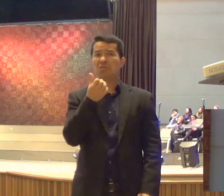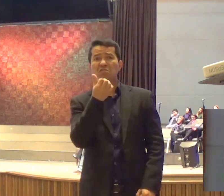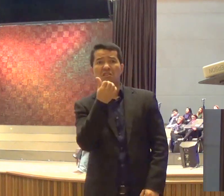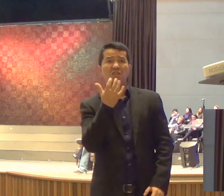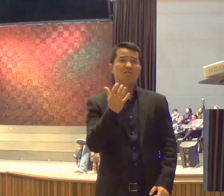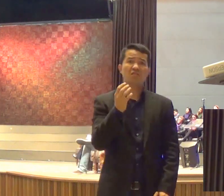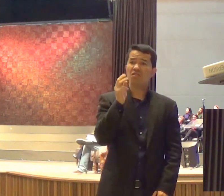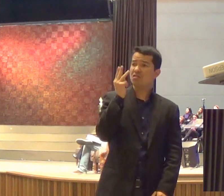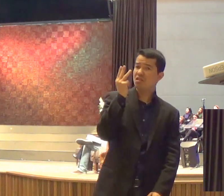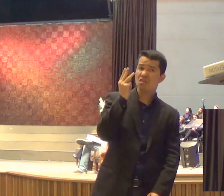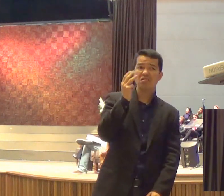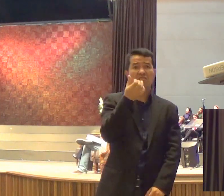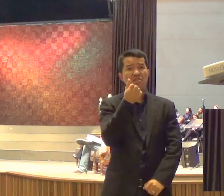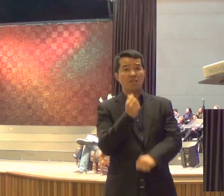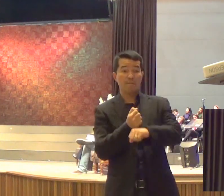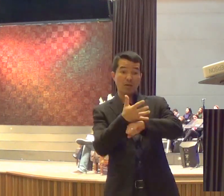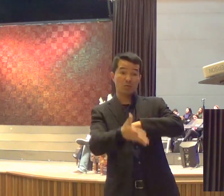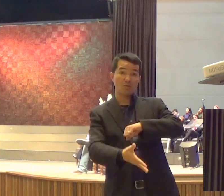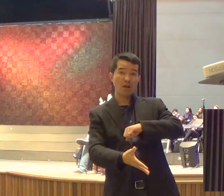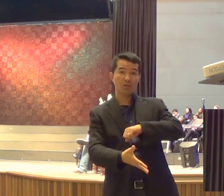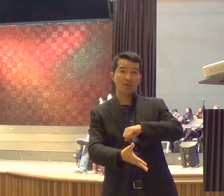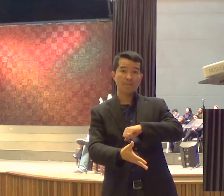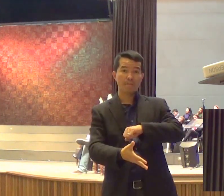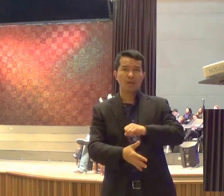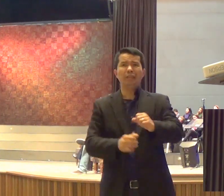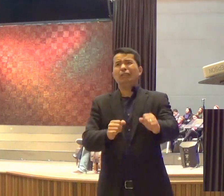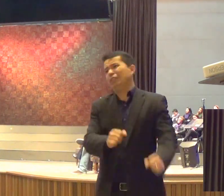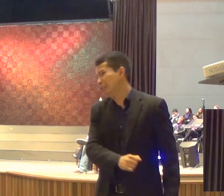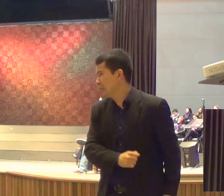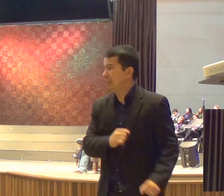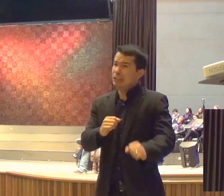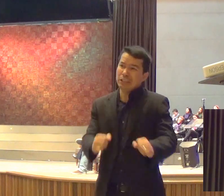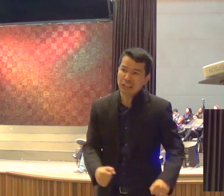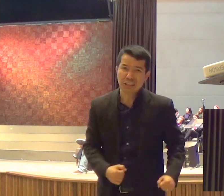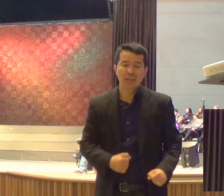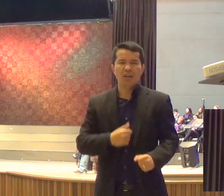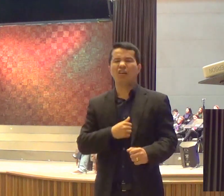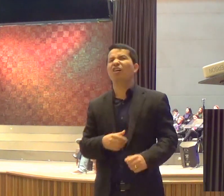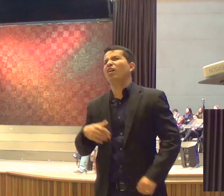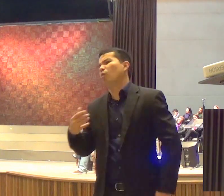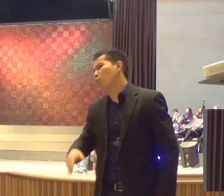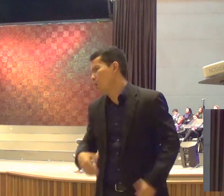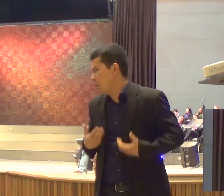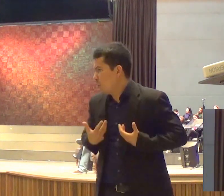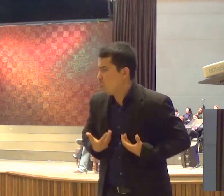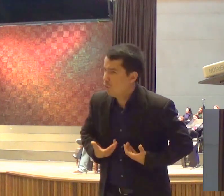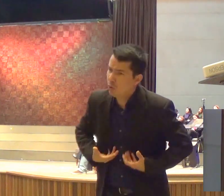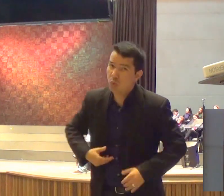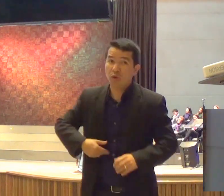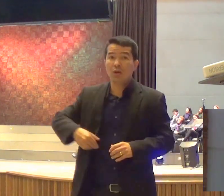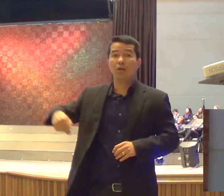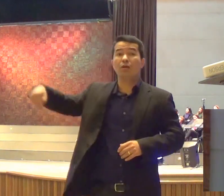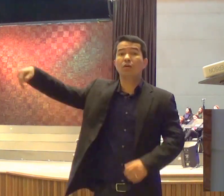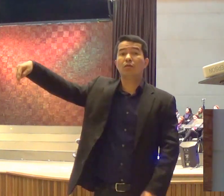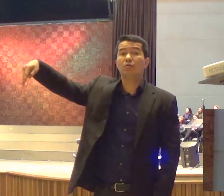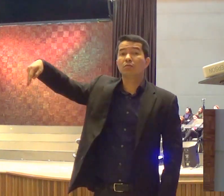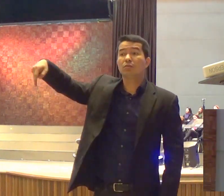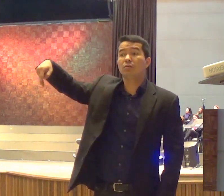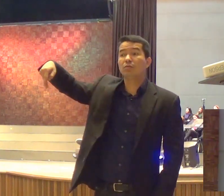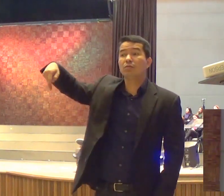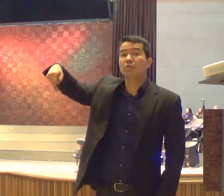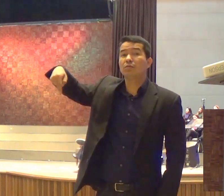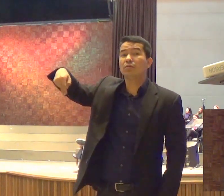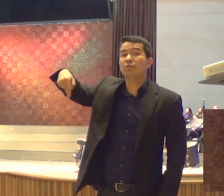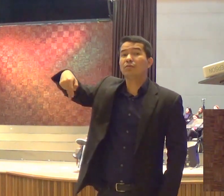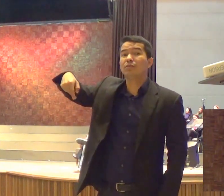diz que eles vêm um ser Andando Sobre As Águas a gente sabe que era Jesus mas eles não sabiam